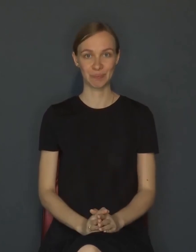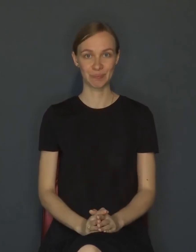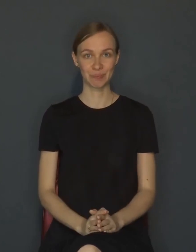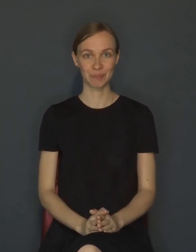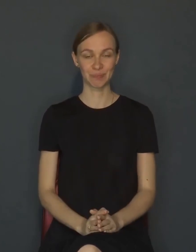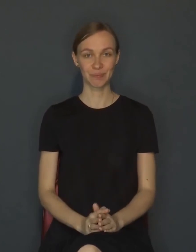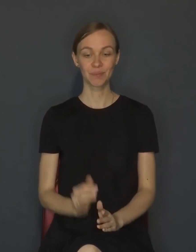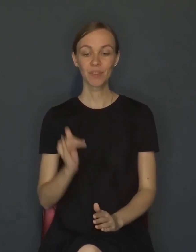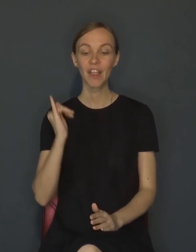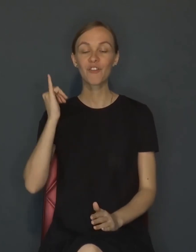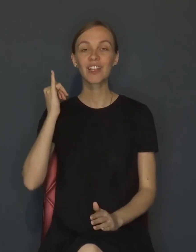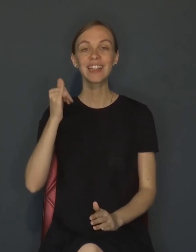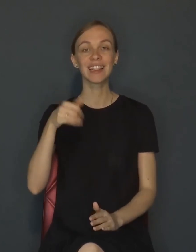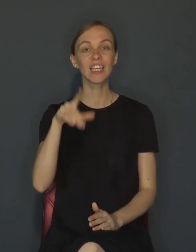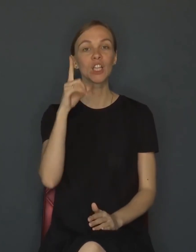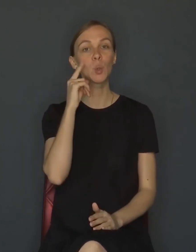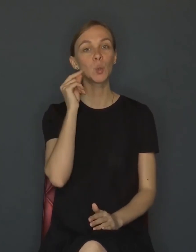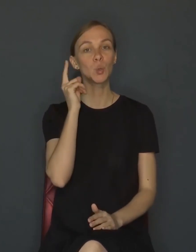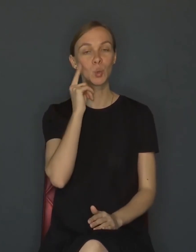відлитий у Дубні в